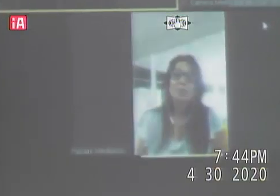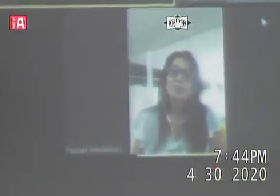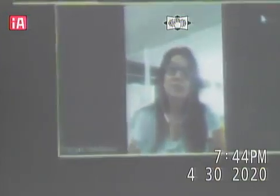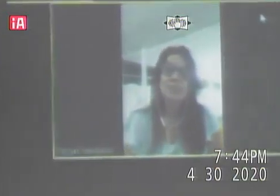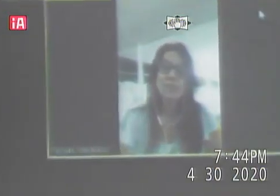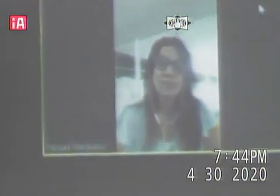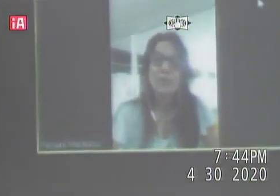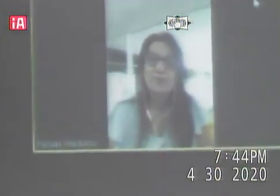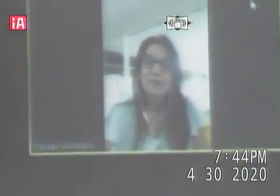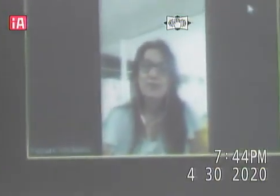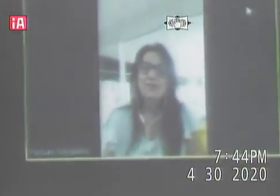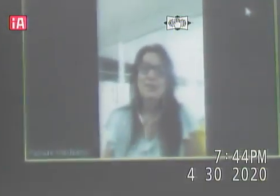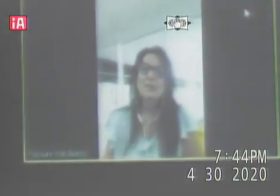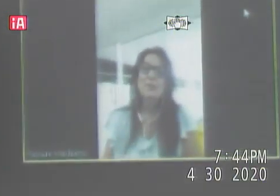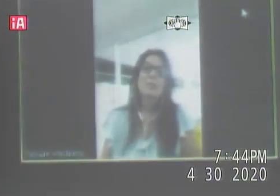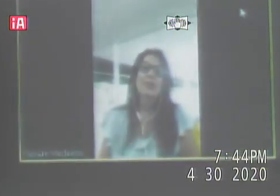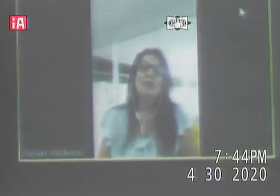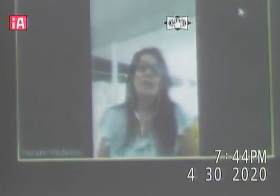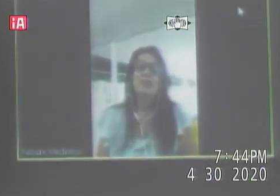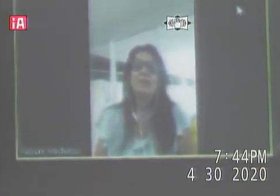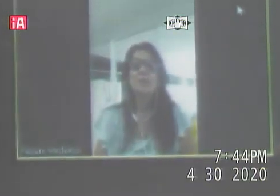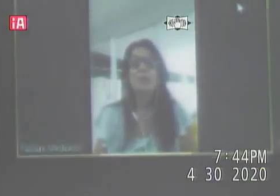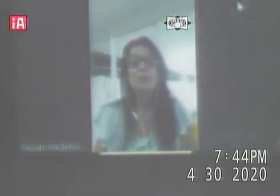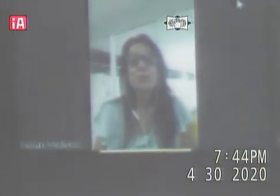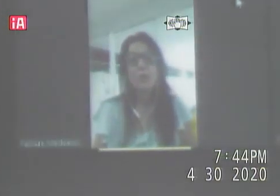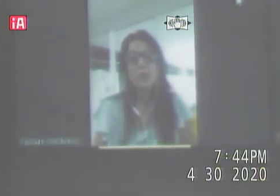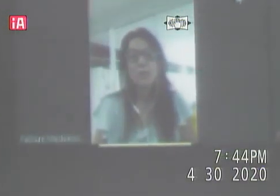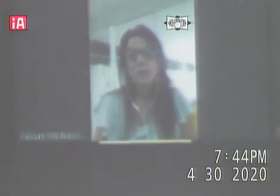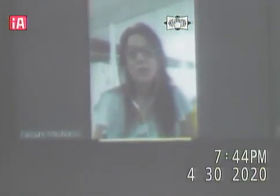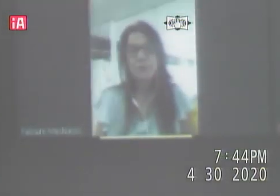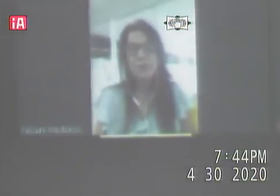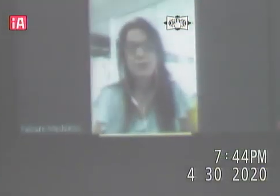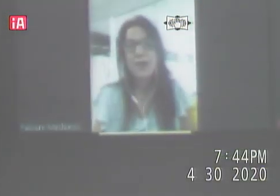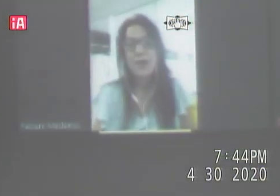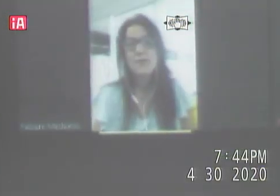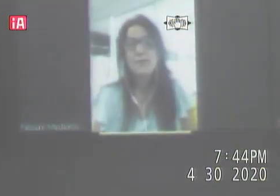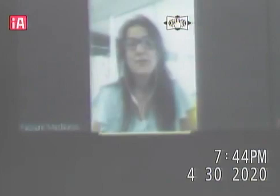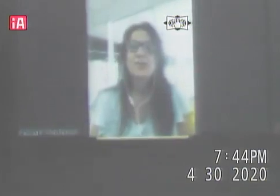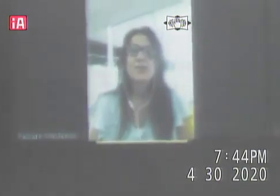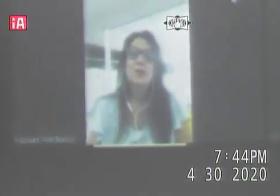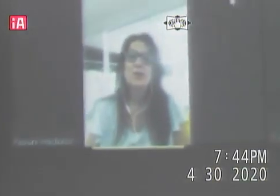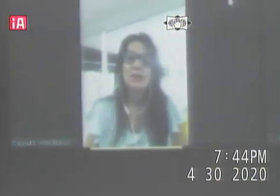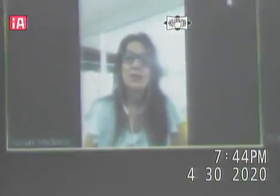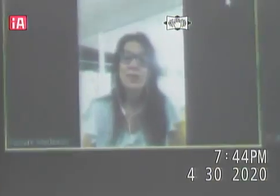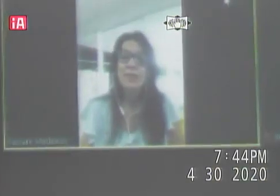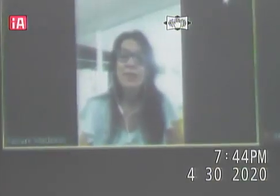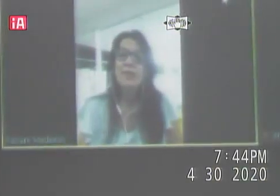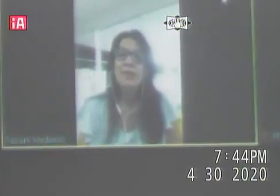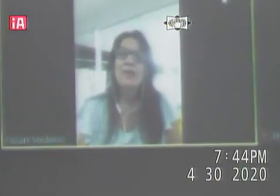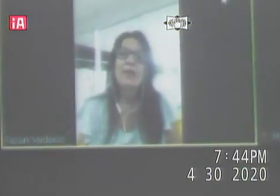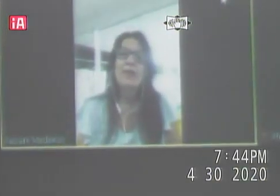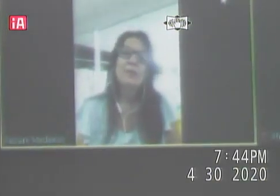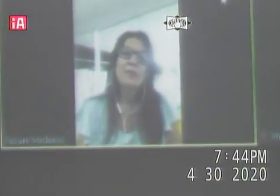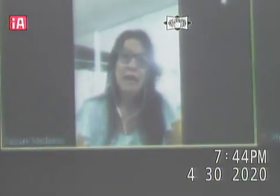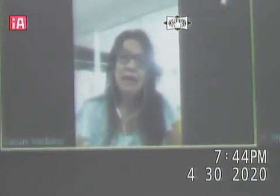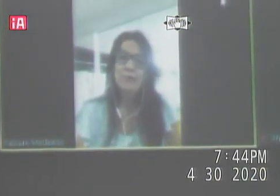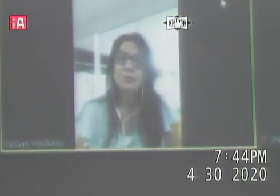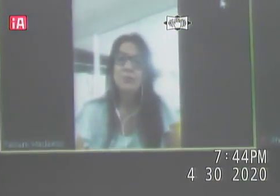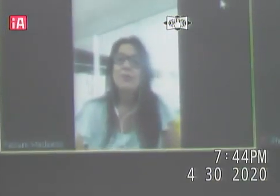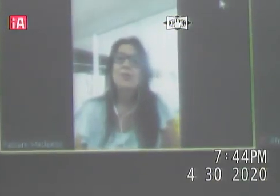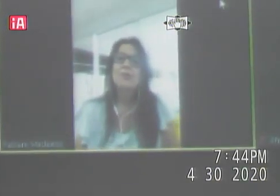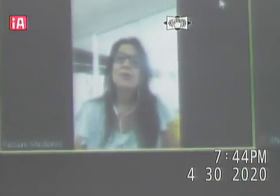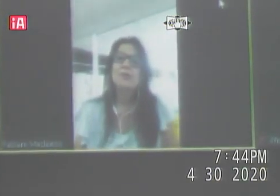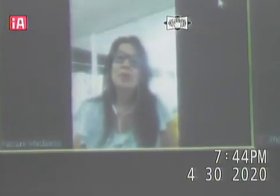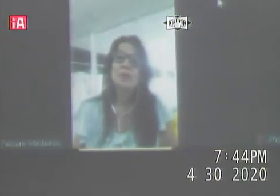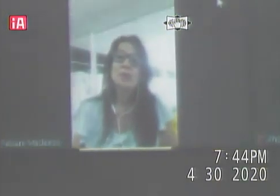fizeram possível essa sessão, mesmo com todas as dificuldades, a gente mostra que está aí